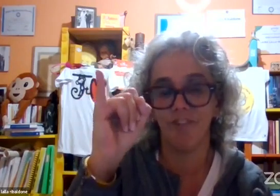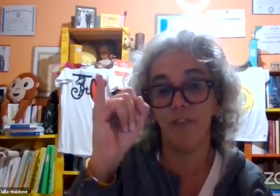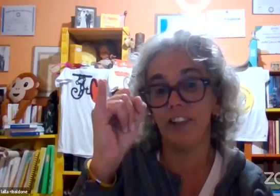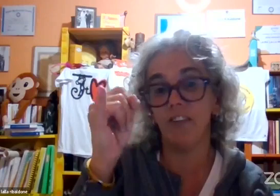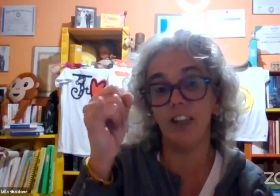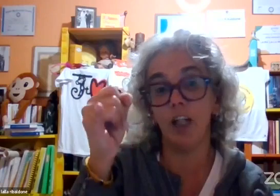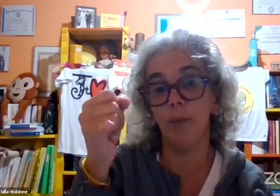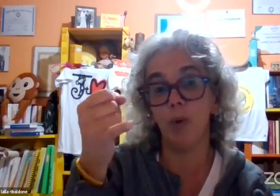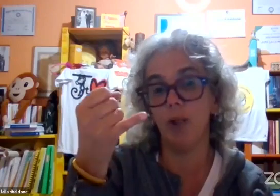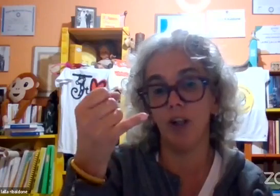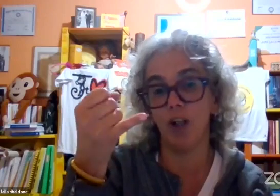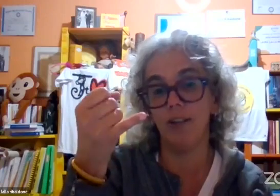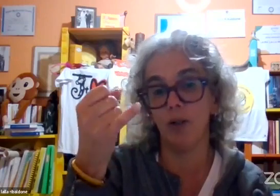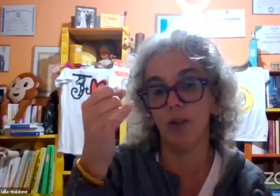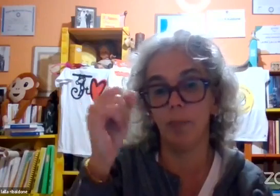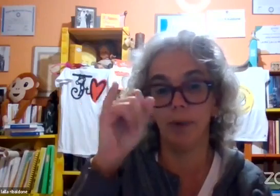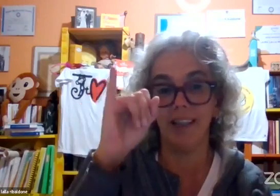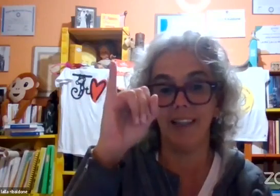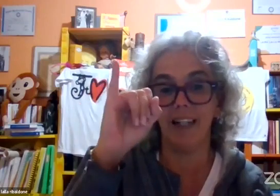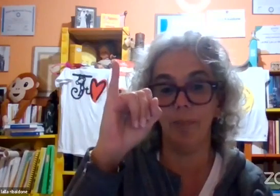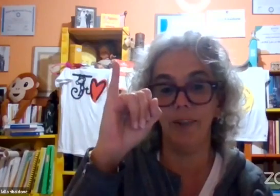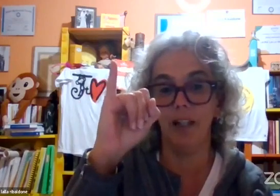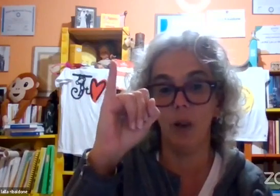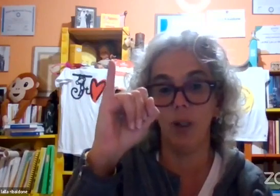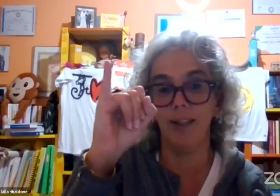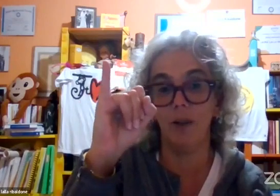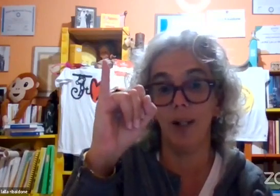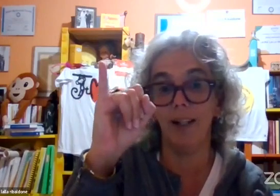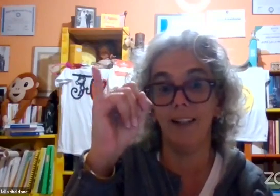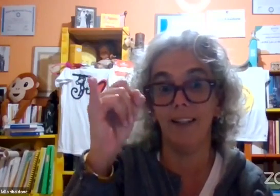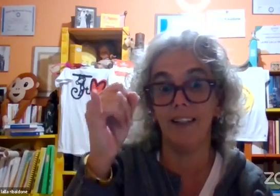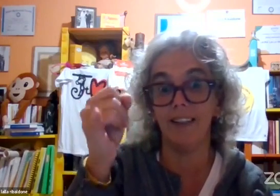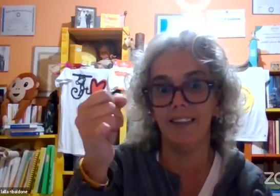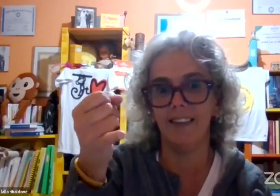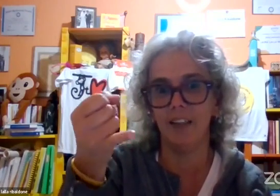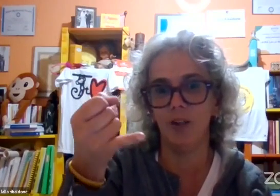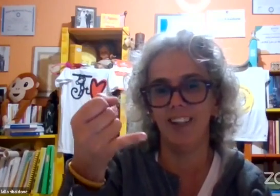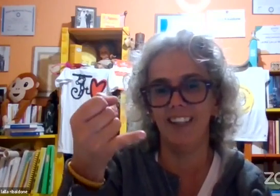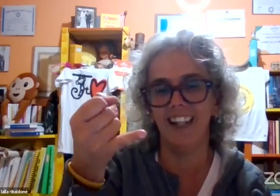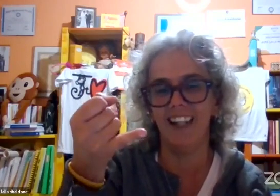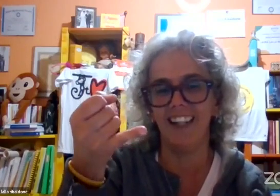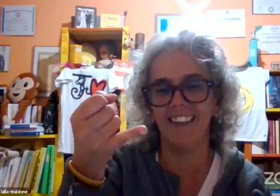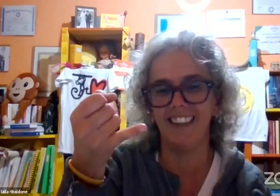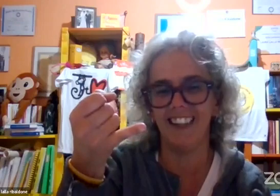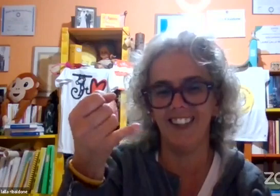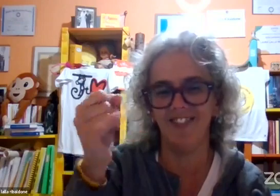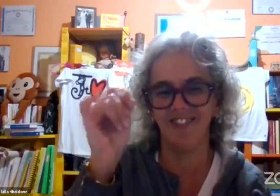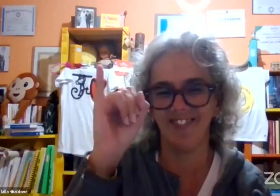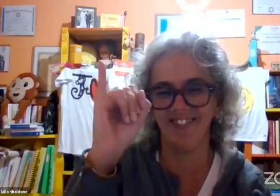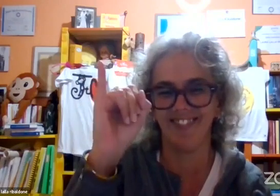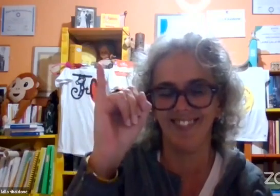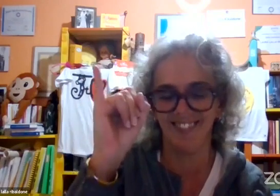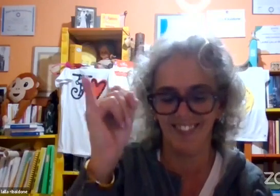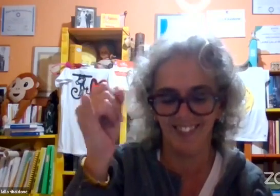Lo fate vedere più di una volta così potete capire qual è la direzione della lettera.